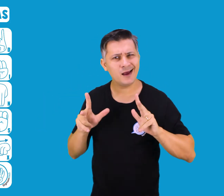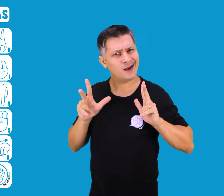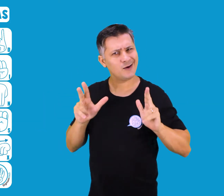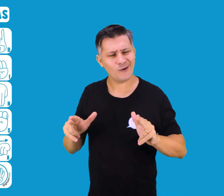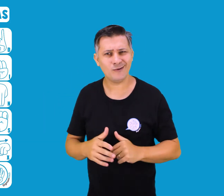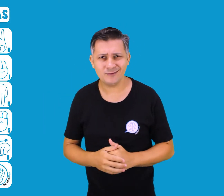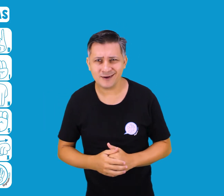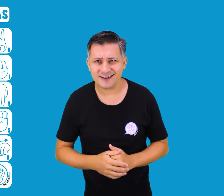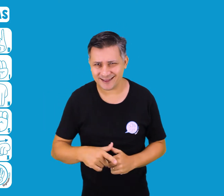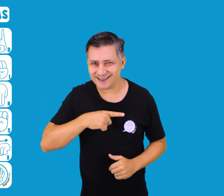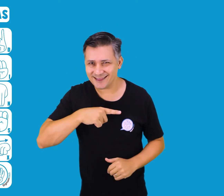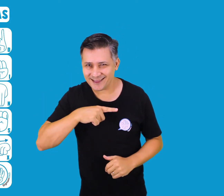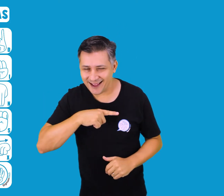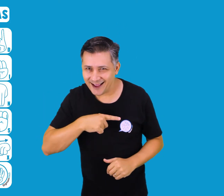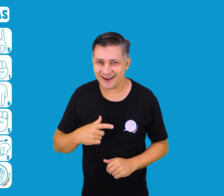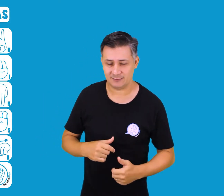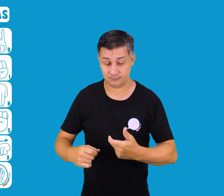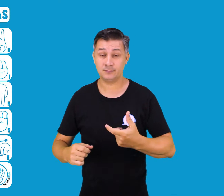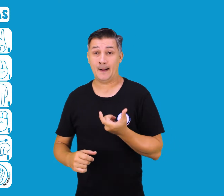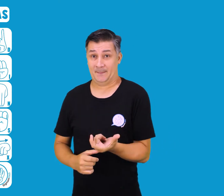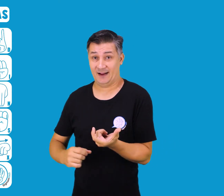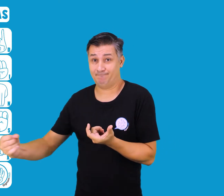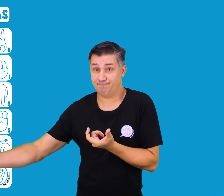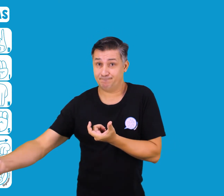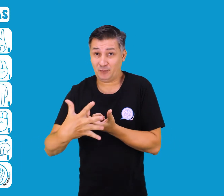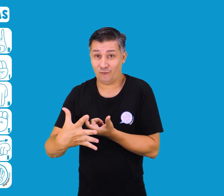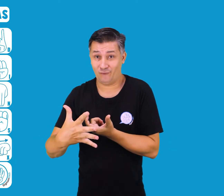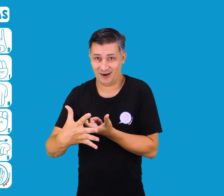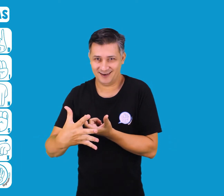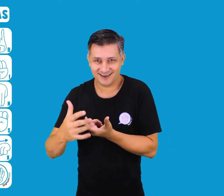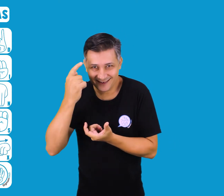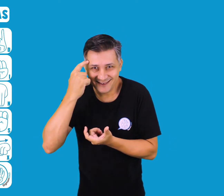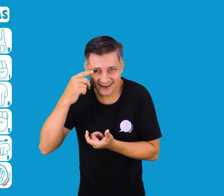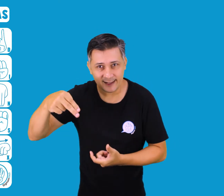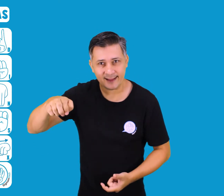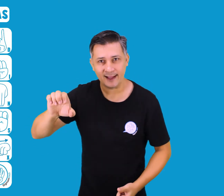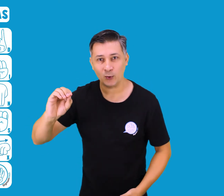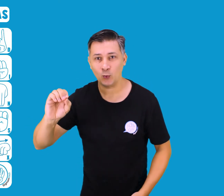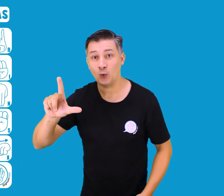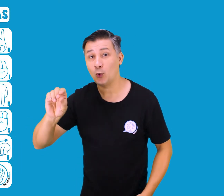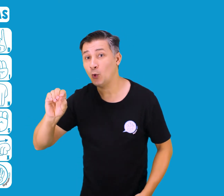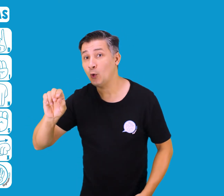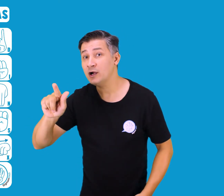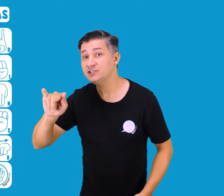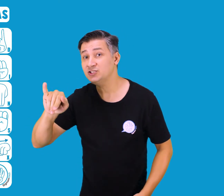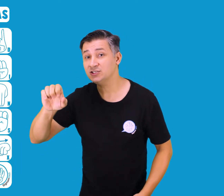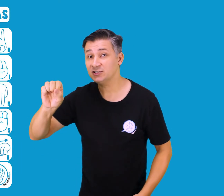comunidade como novos sinais em Libras, assim como acontece com os neologismos em outras